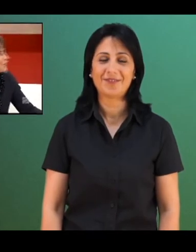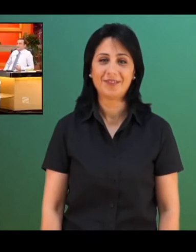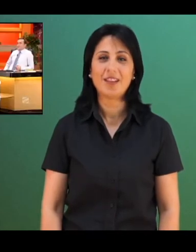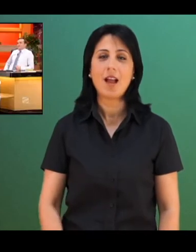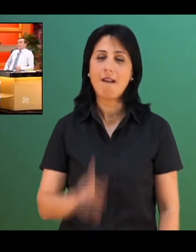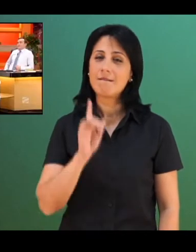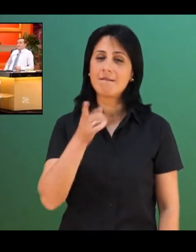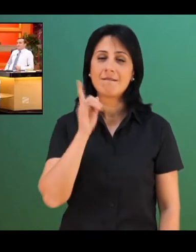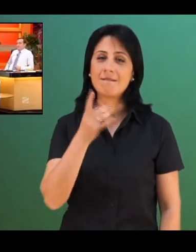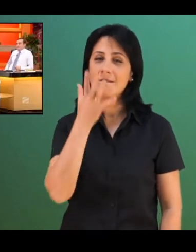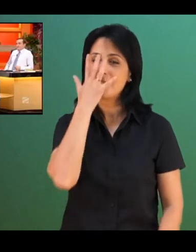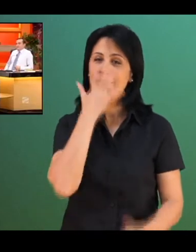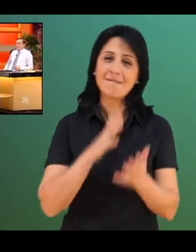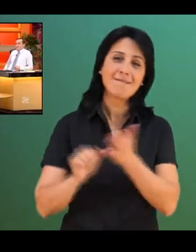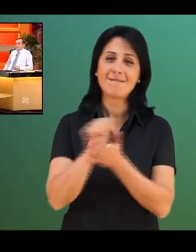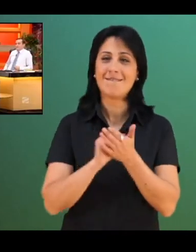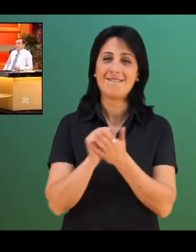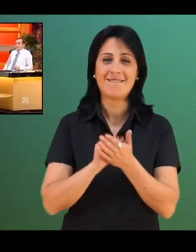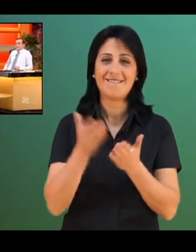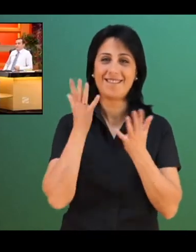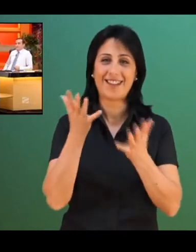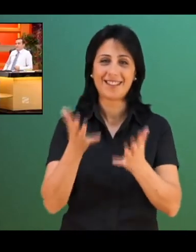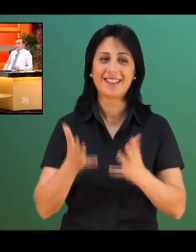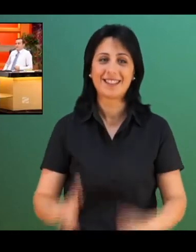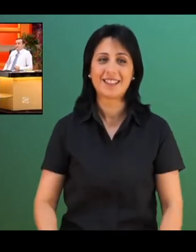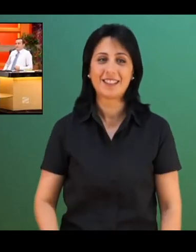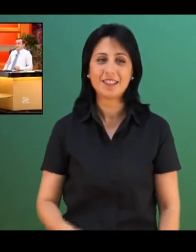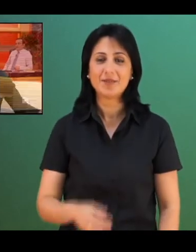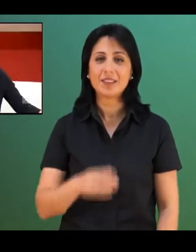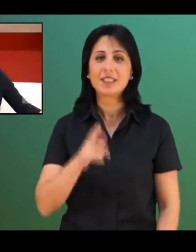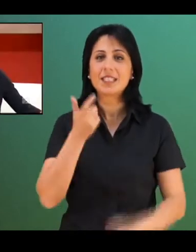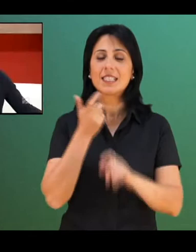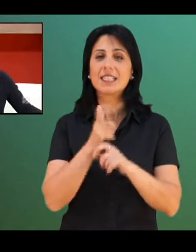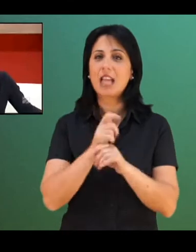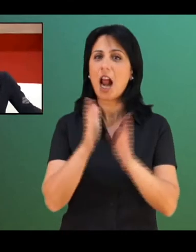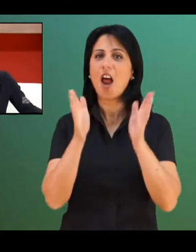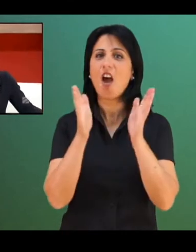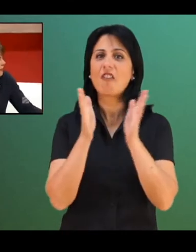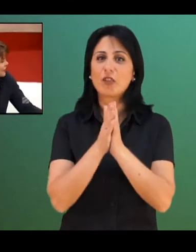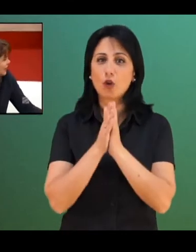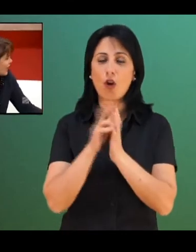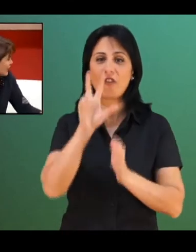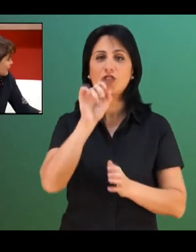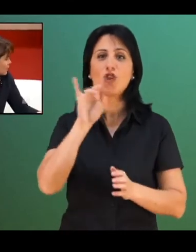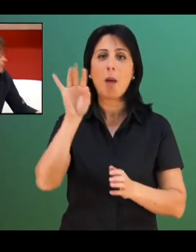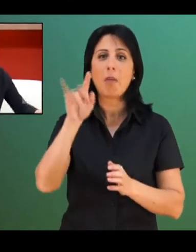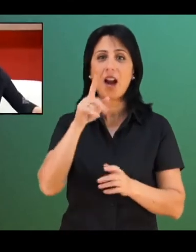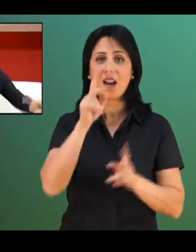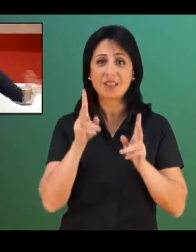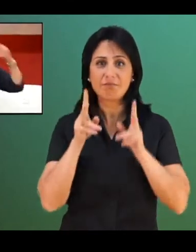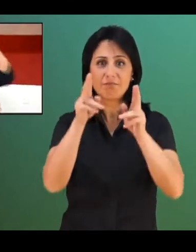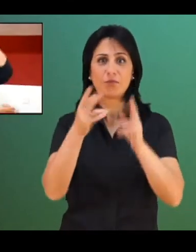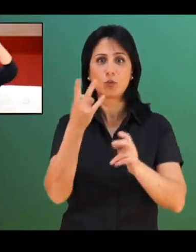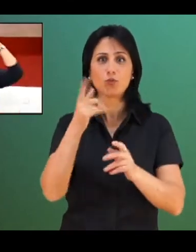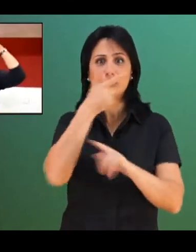ჯერეთი ძალიან მთხოვეთ ემნა ჭაფარიძეს ეს კადრი ამოჭერი მეთქი და მითხრა რომ ჩემ თელ კარიერას გვერდზე გადავდებ ეს კადრი არ ამოიჭრებაო მე ეს კრაიტიპე რო